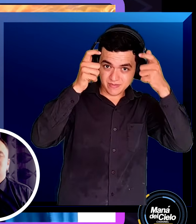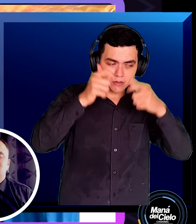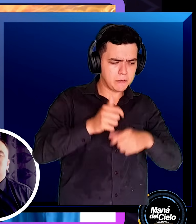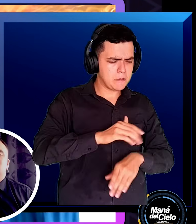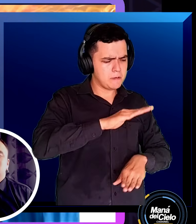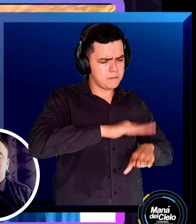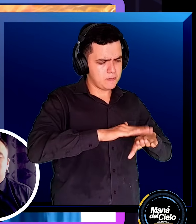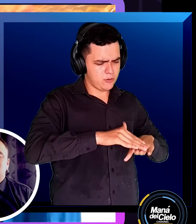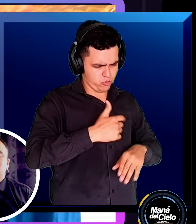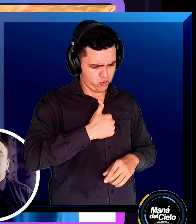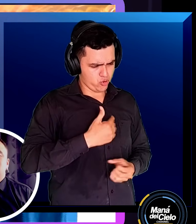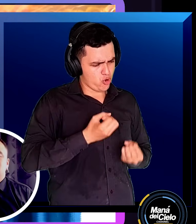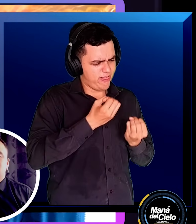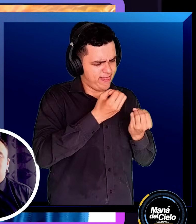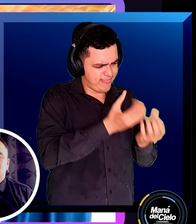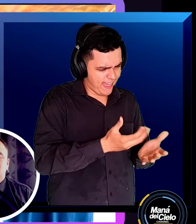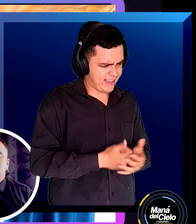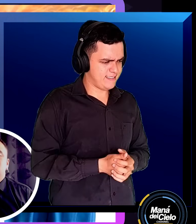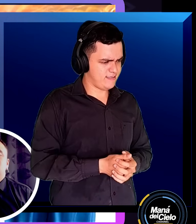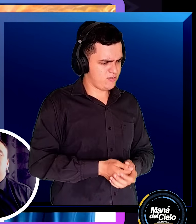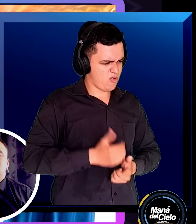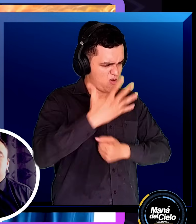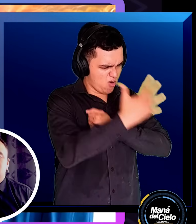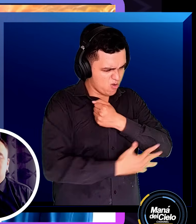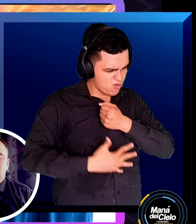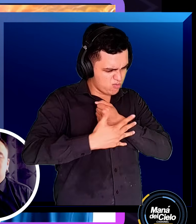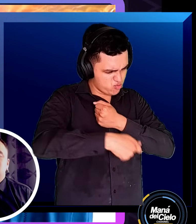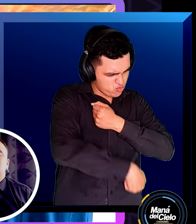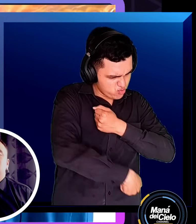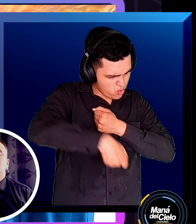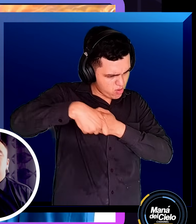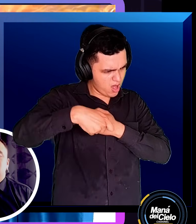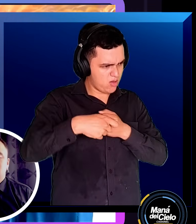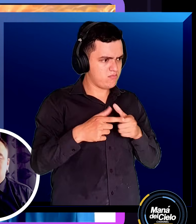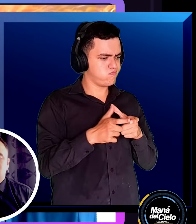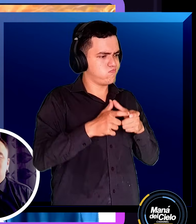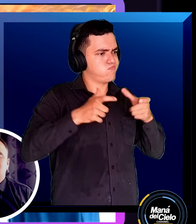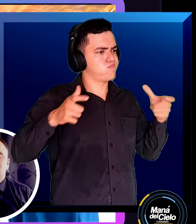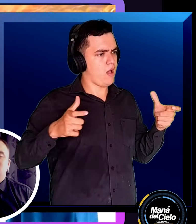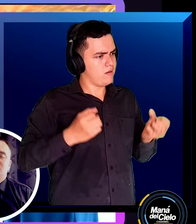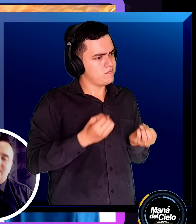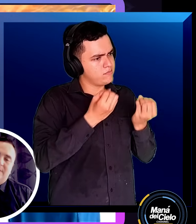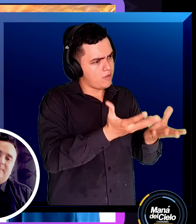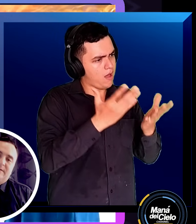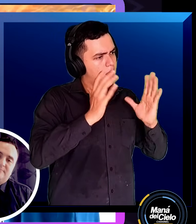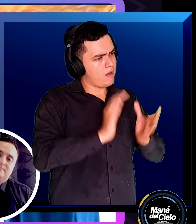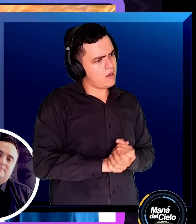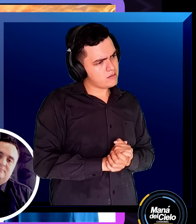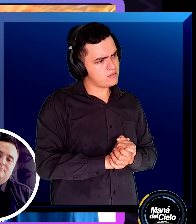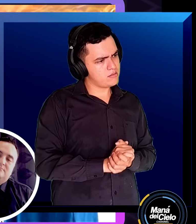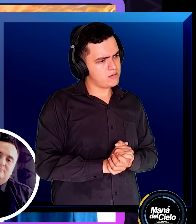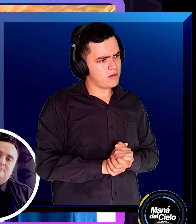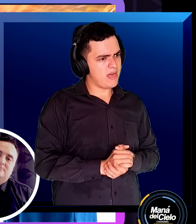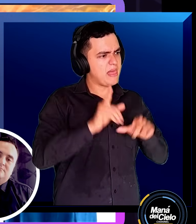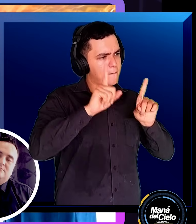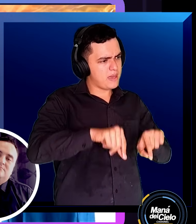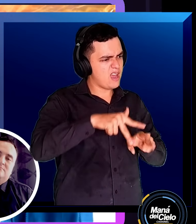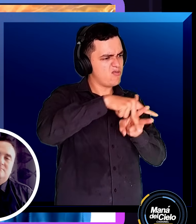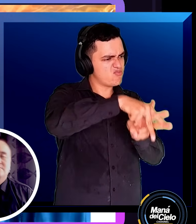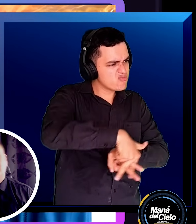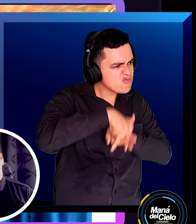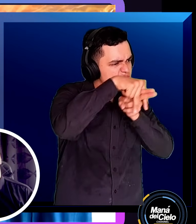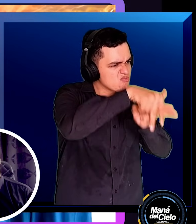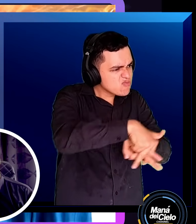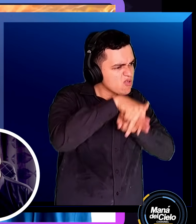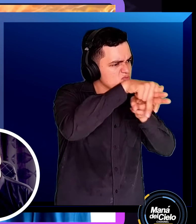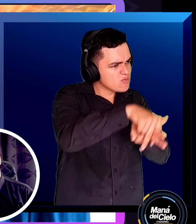le hubiese dicho eso al rey, pero no, perdóneme las palabras castizas, yo soy muy castiza,